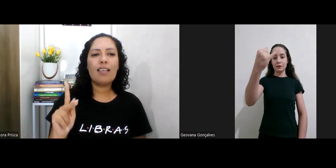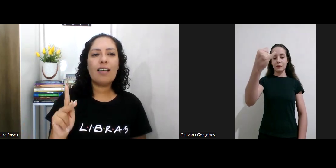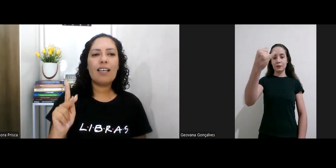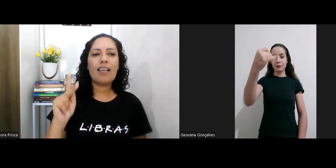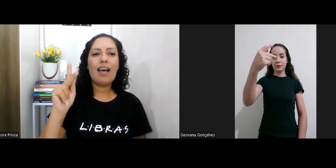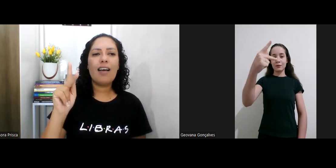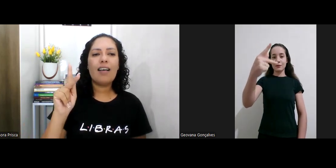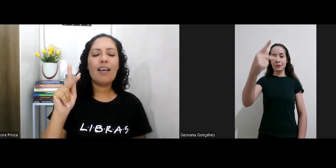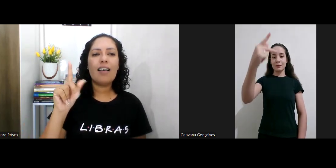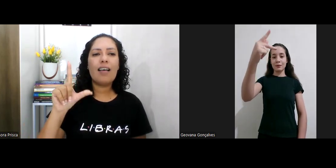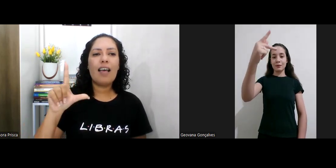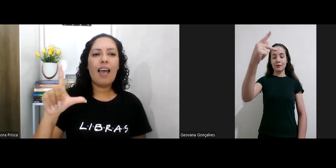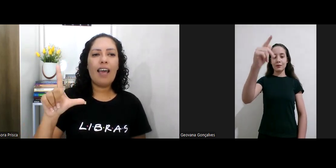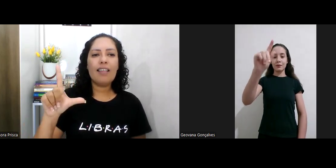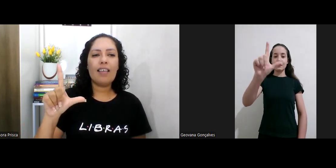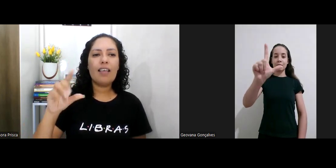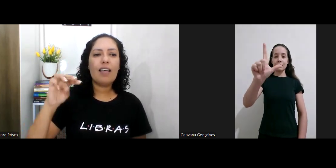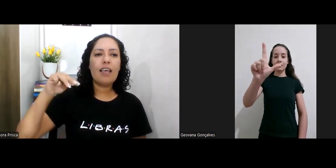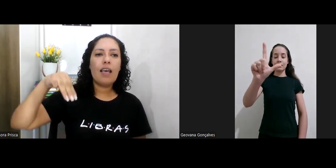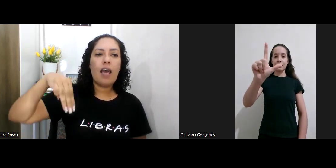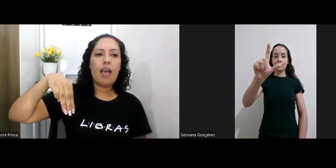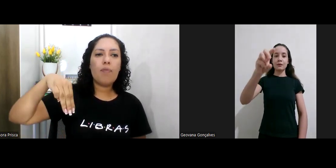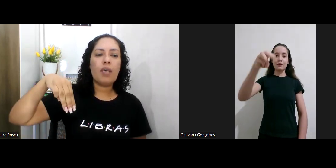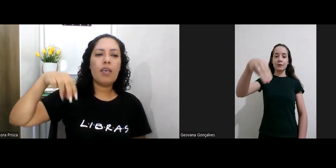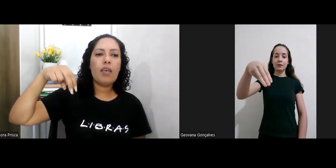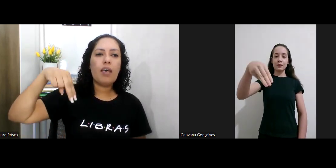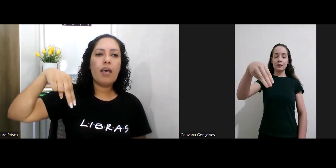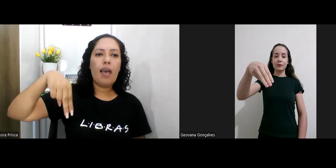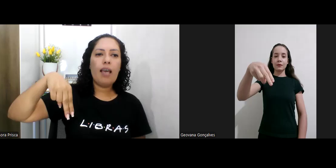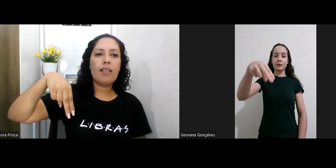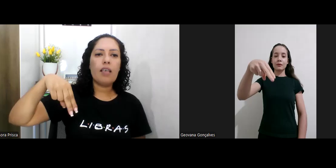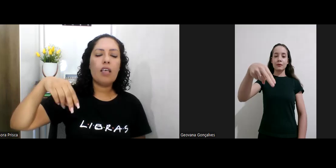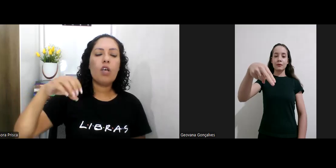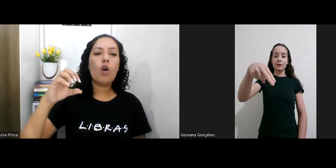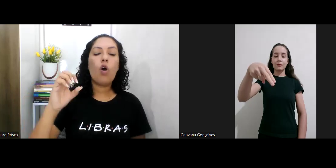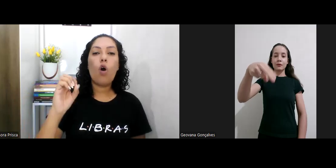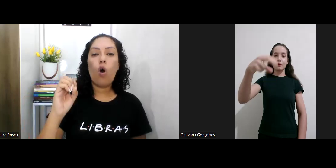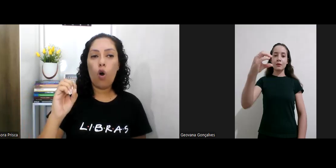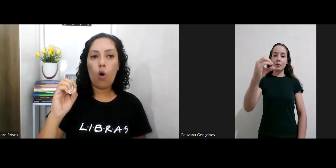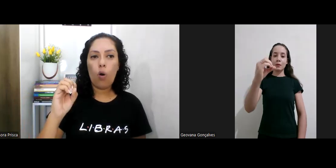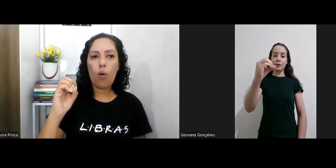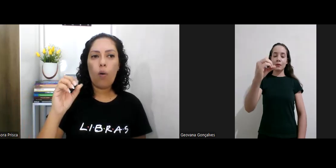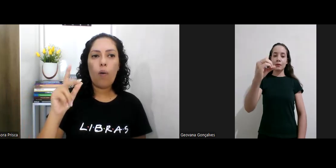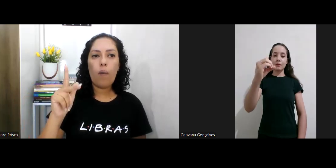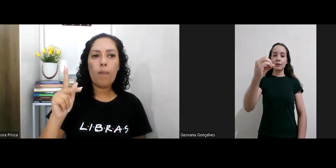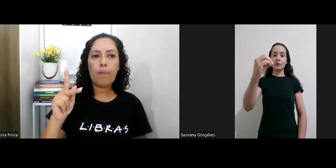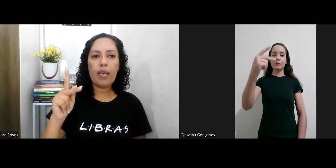J, K, L, M, N,